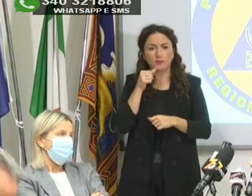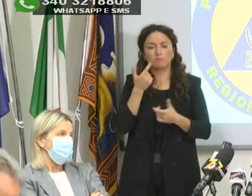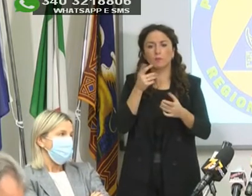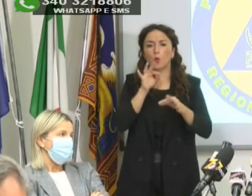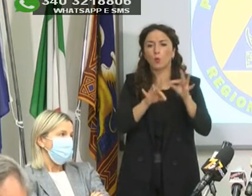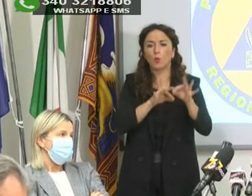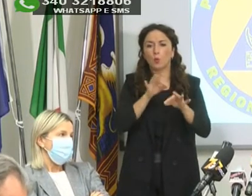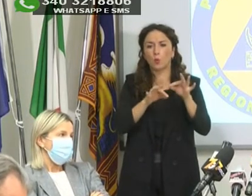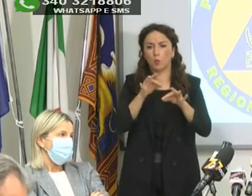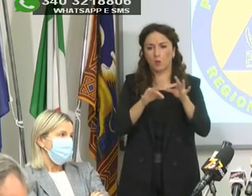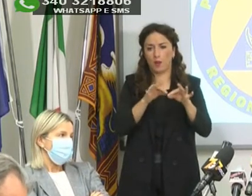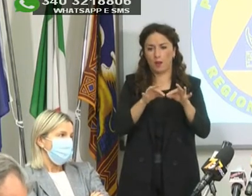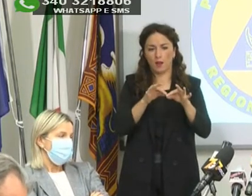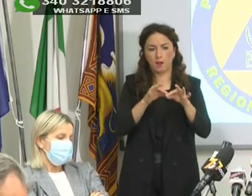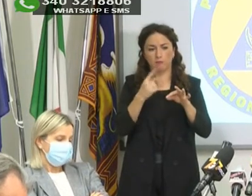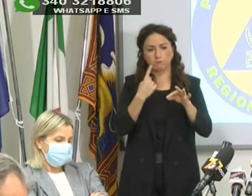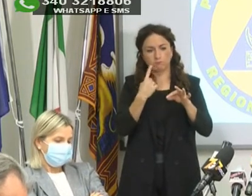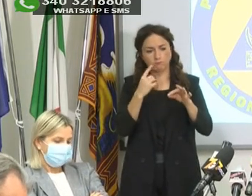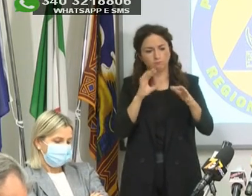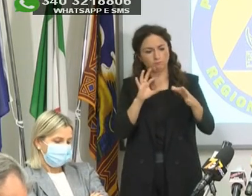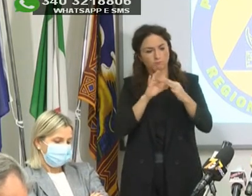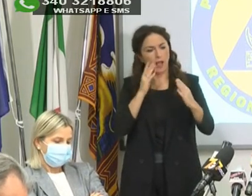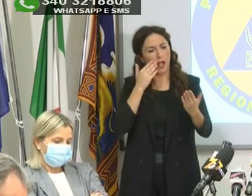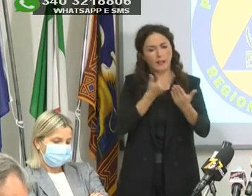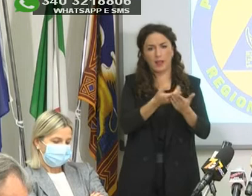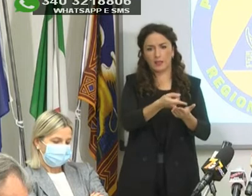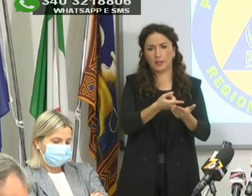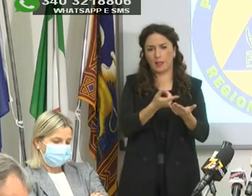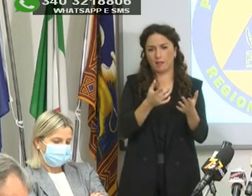cura all'altezza di questa infezione.